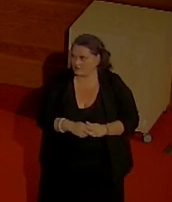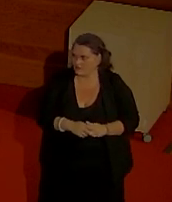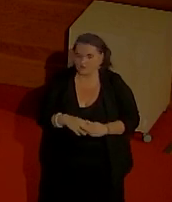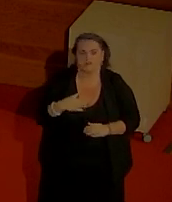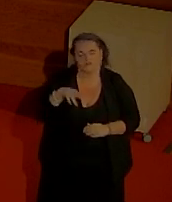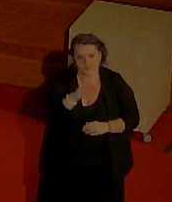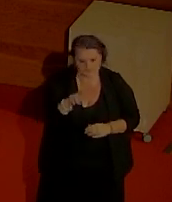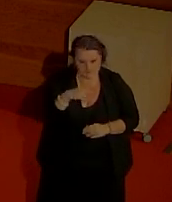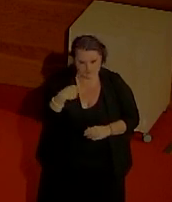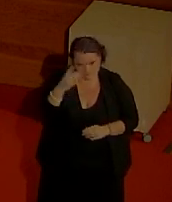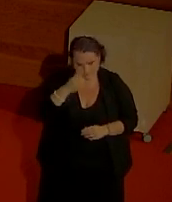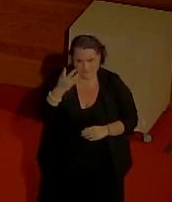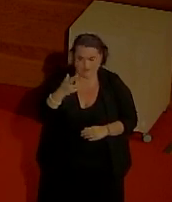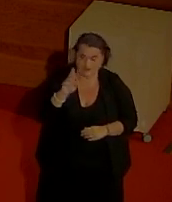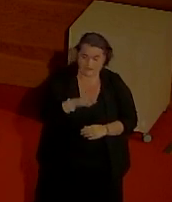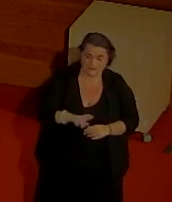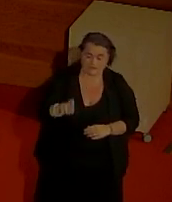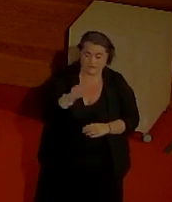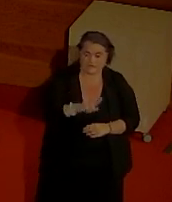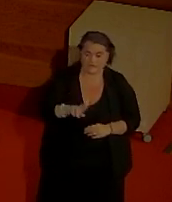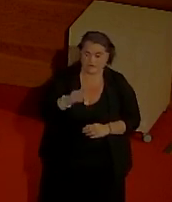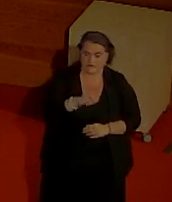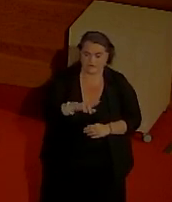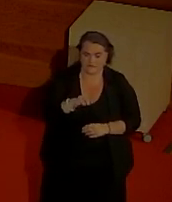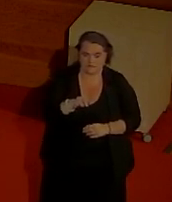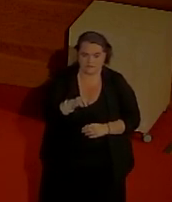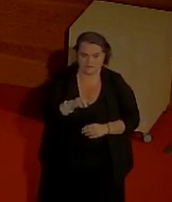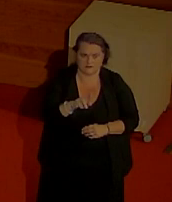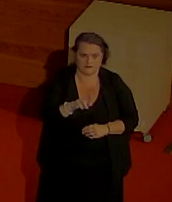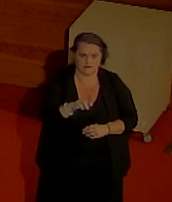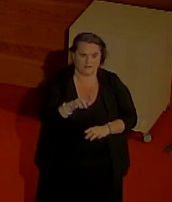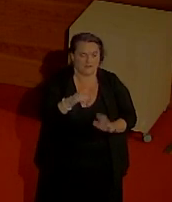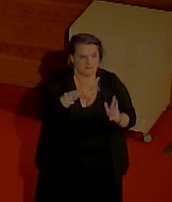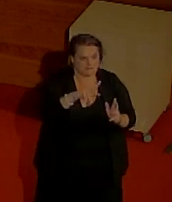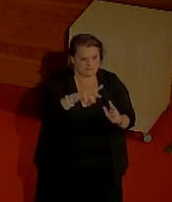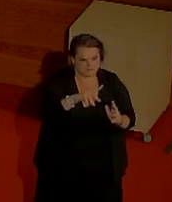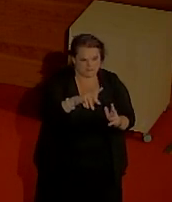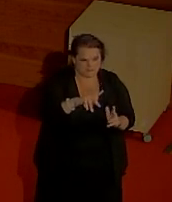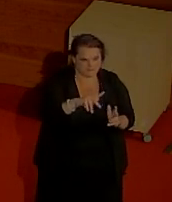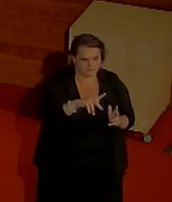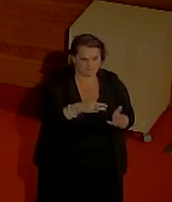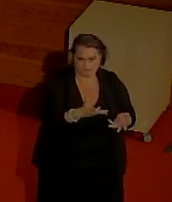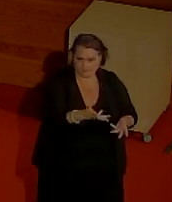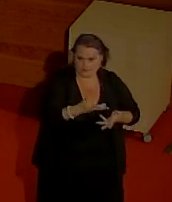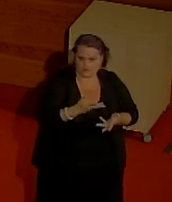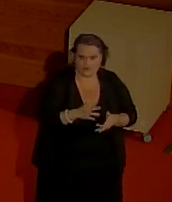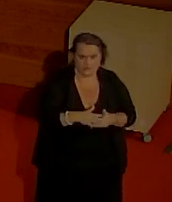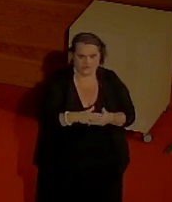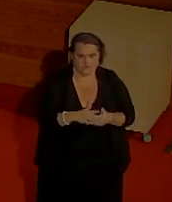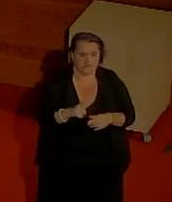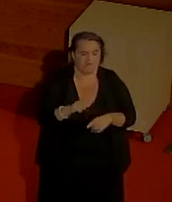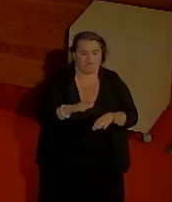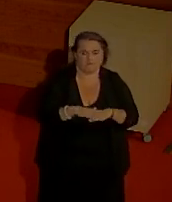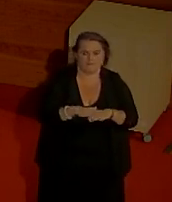esos bucles que vienen favorecidos por determinados algoritmos que vienen formalizados como sesgos esto que